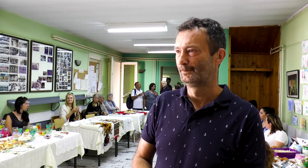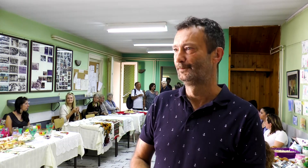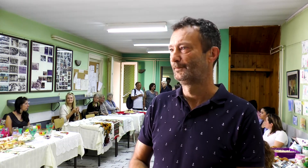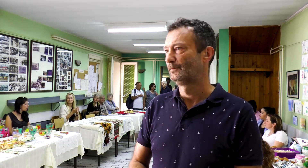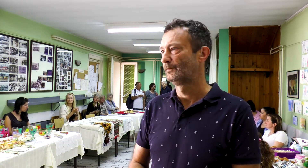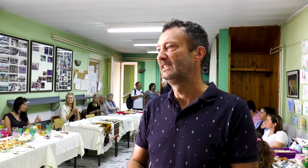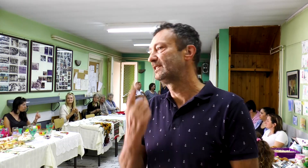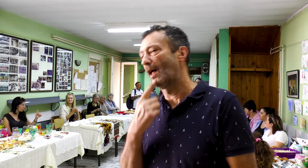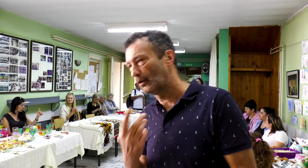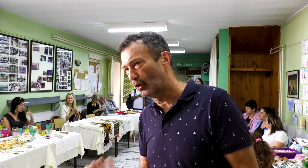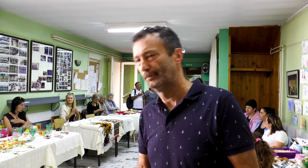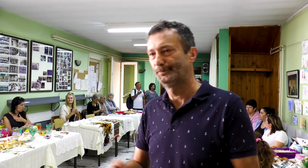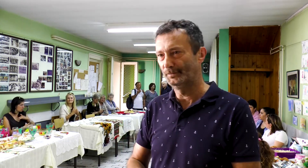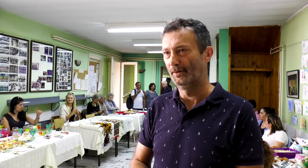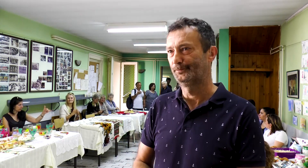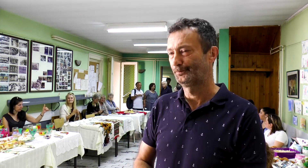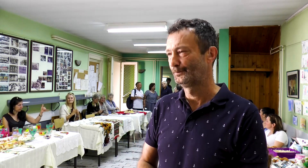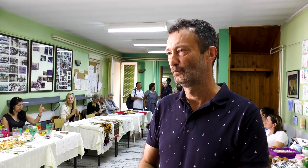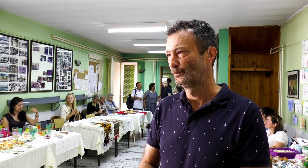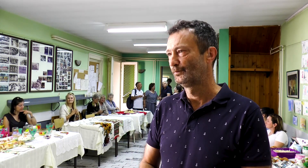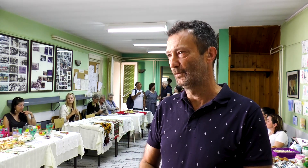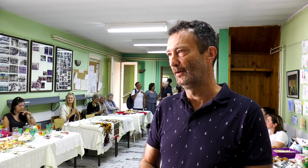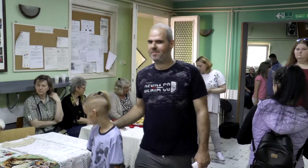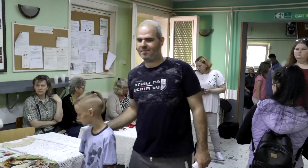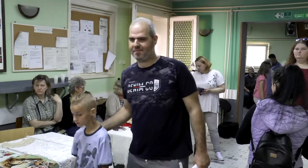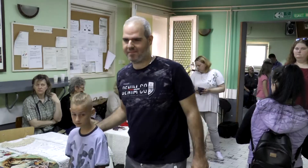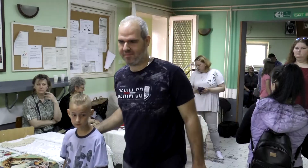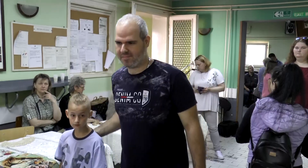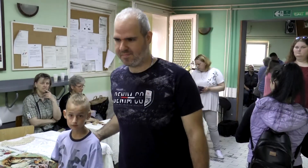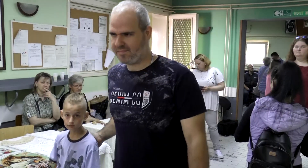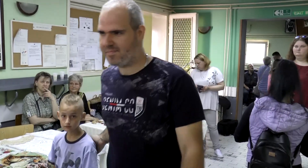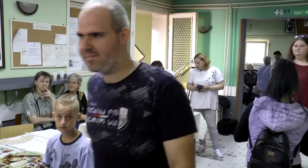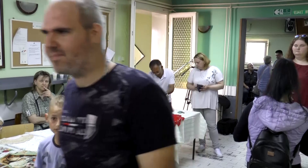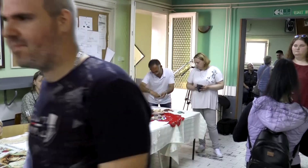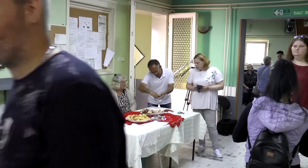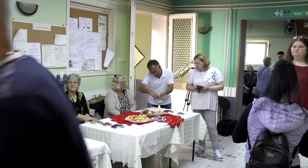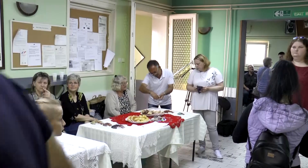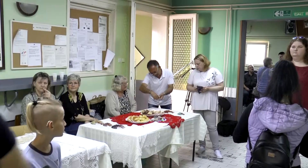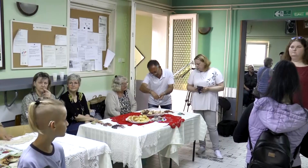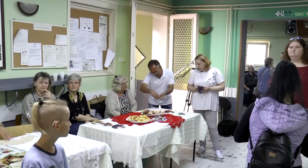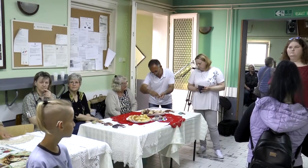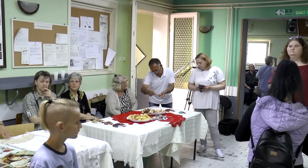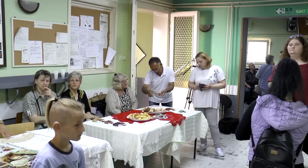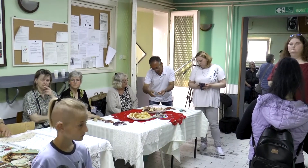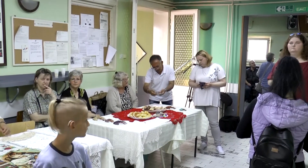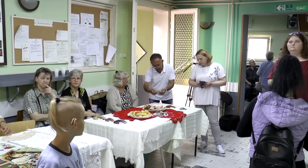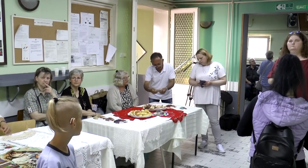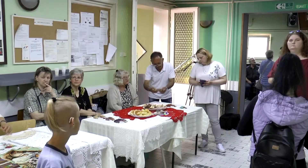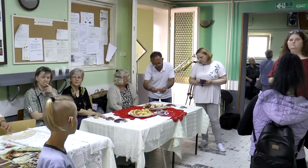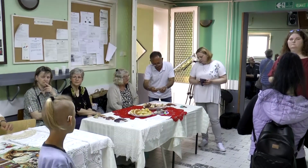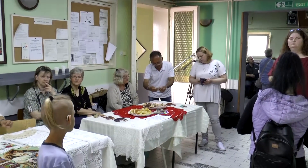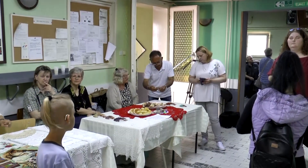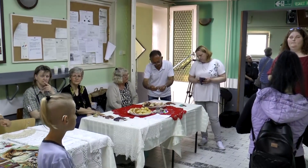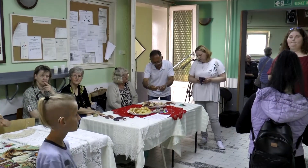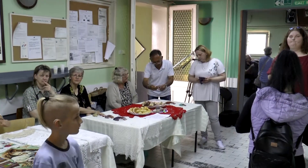peciva i slatkog, naravno. A šta je ono što vi zapravo u okviru vaše organizacije sve radite i